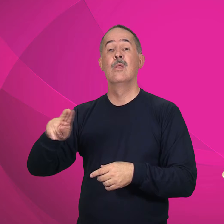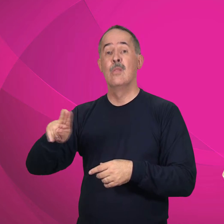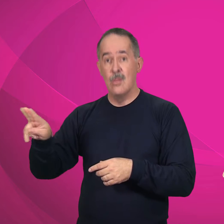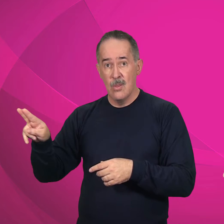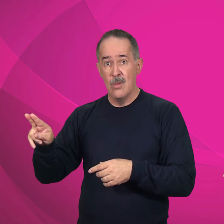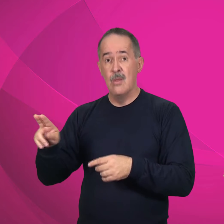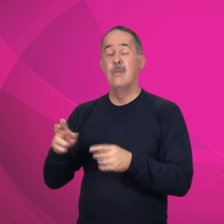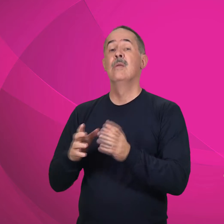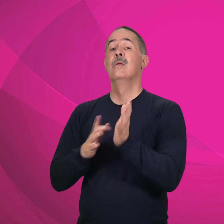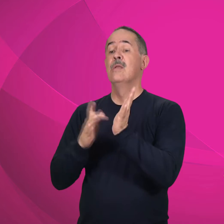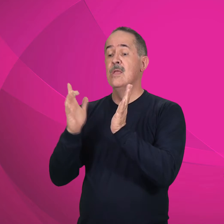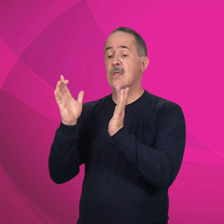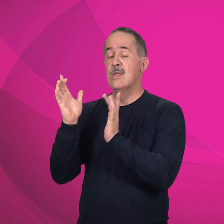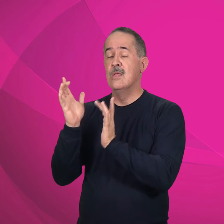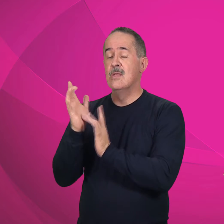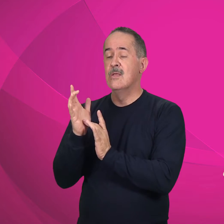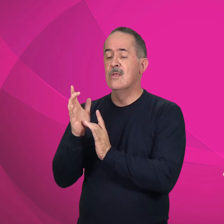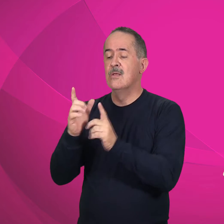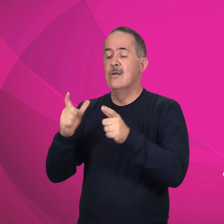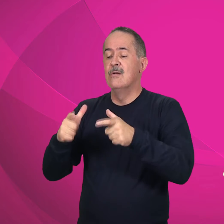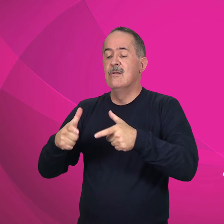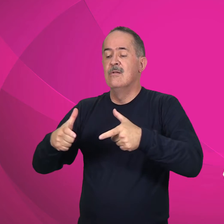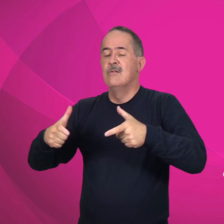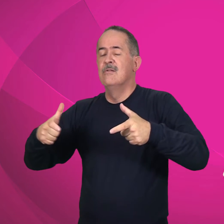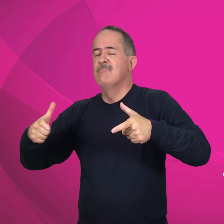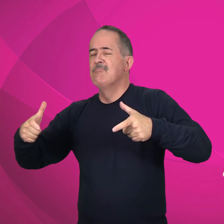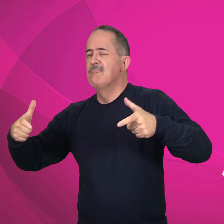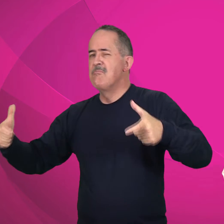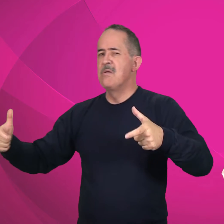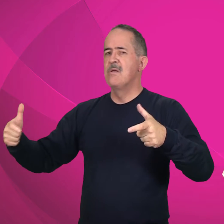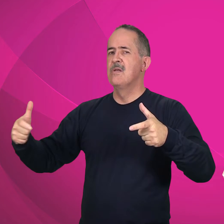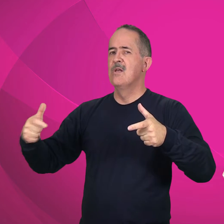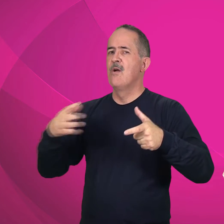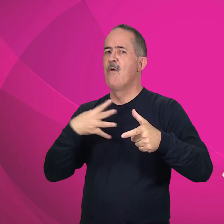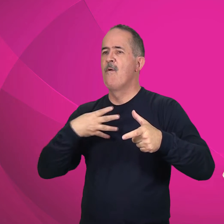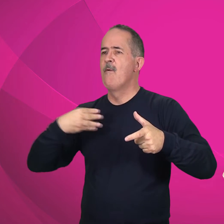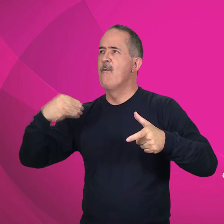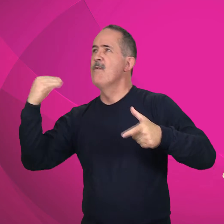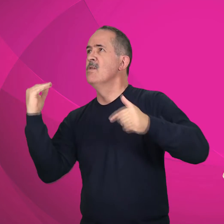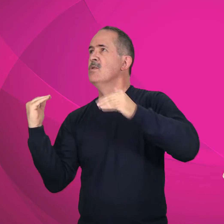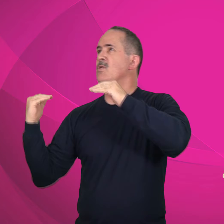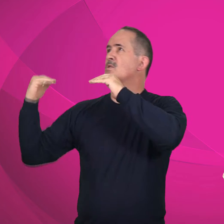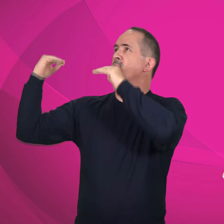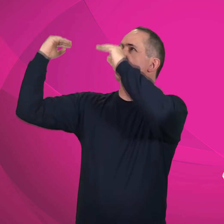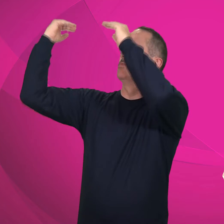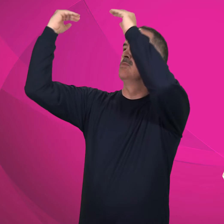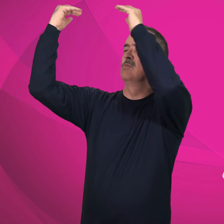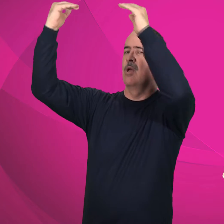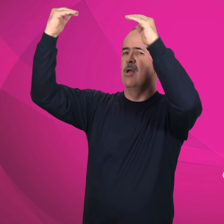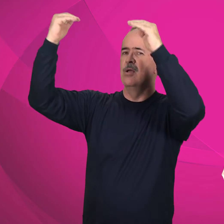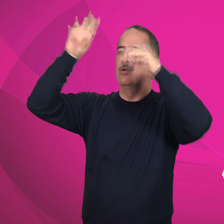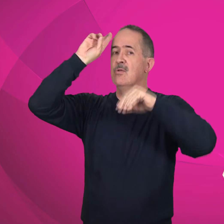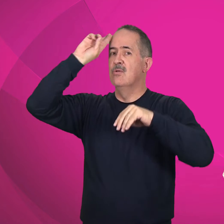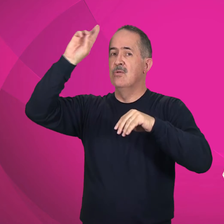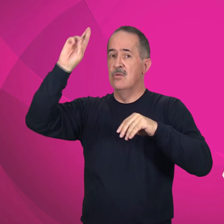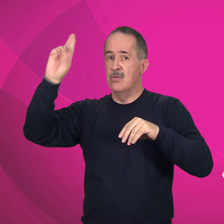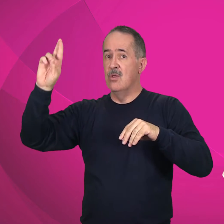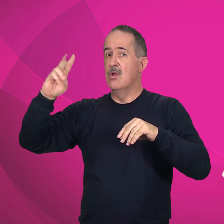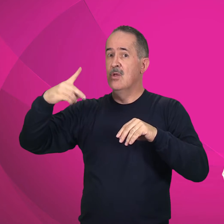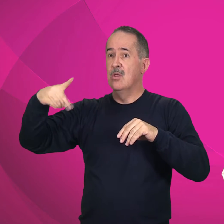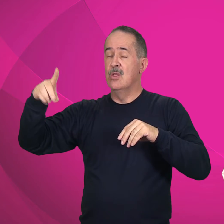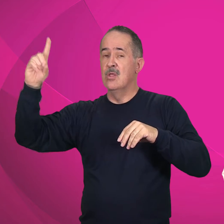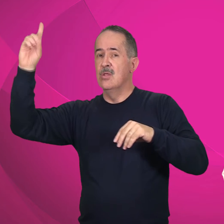quem por acaso o nome de jesus ele será grande será chamado filho do altíssimo e o